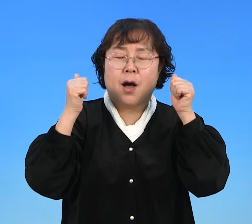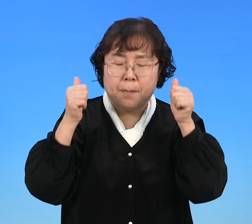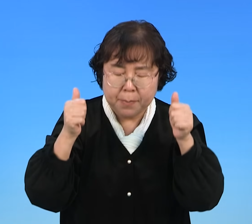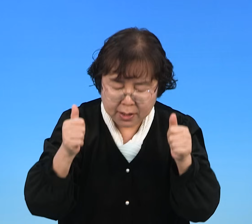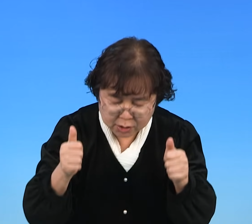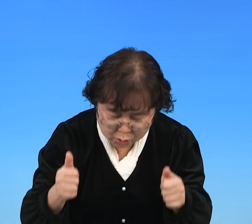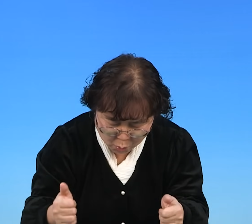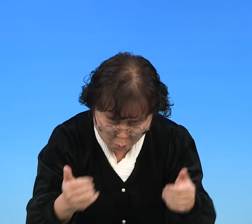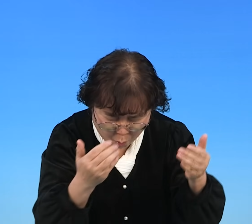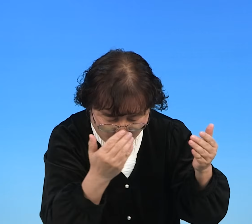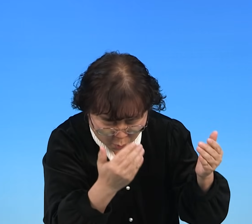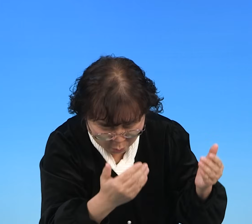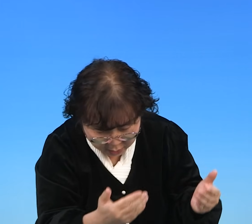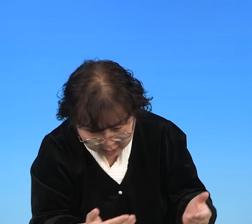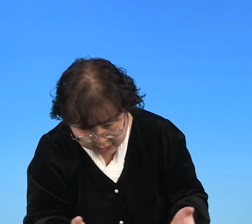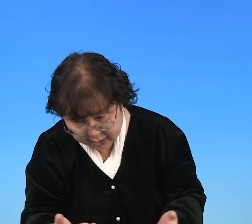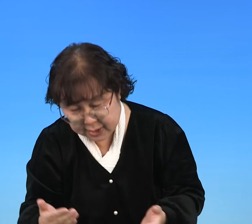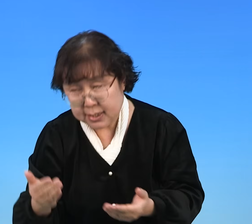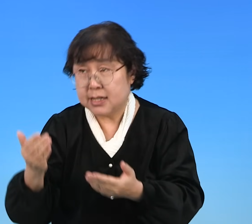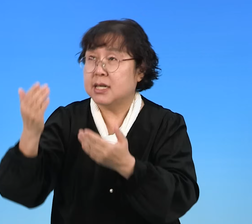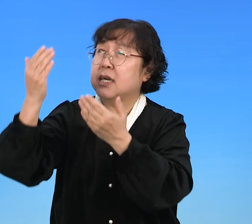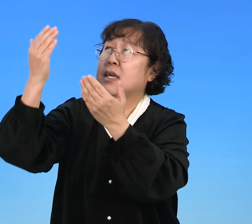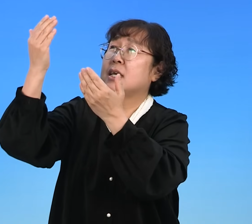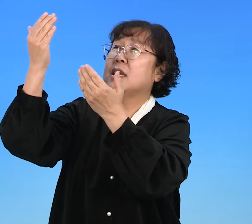경배를 돌릴지어다.